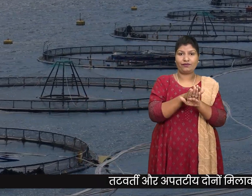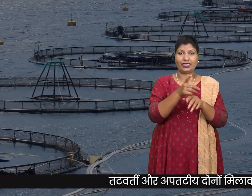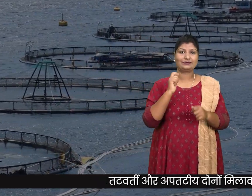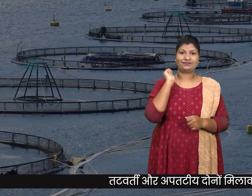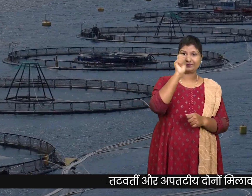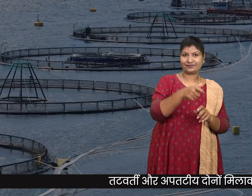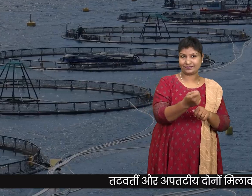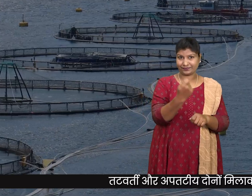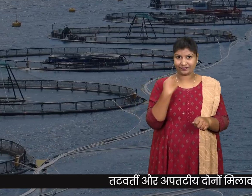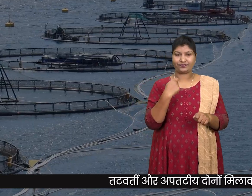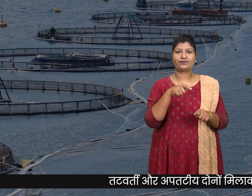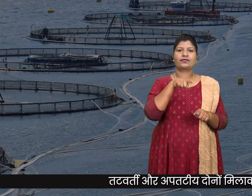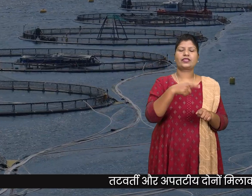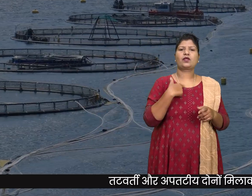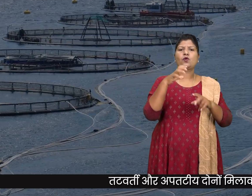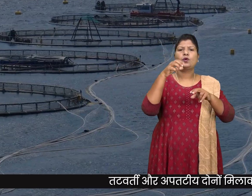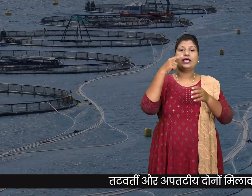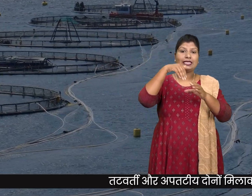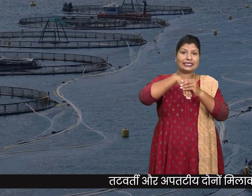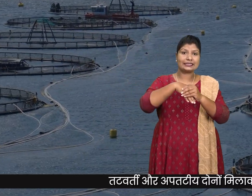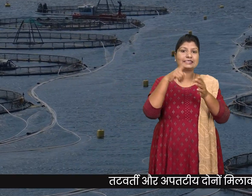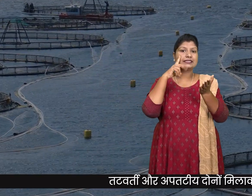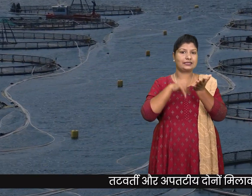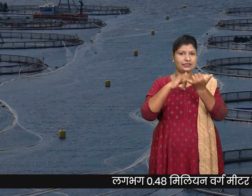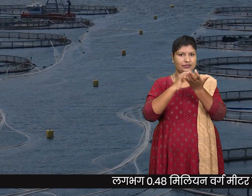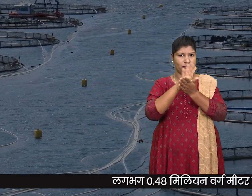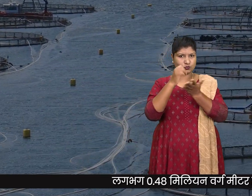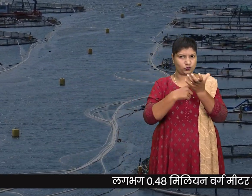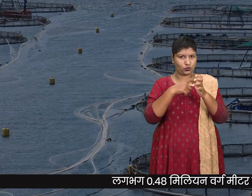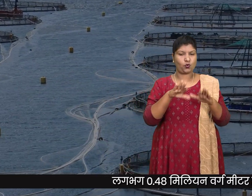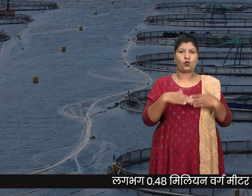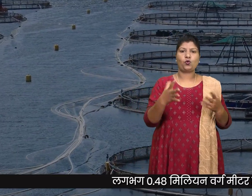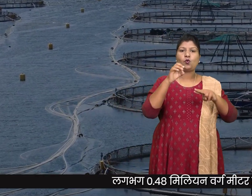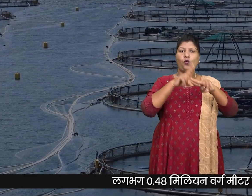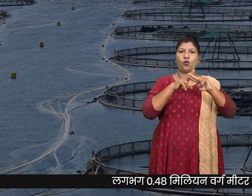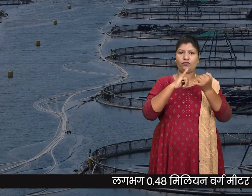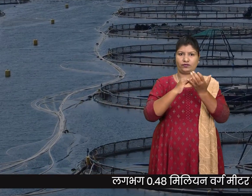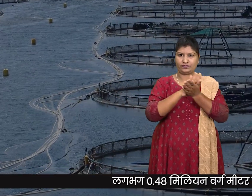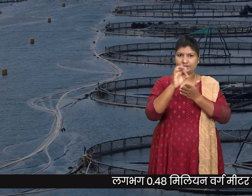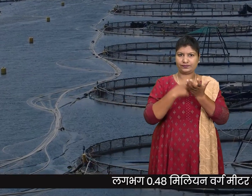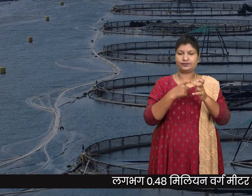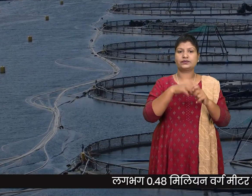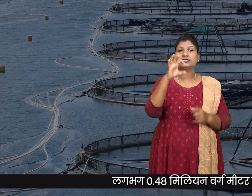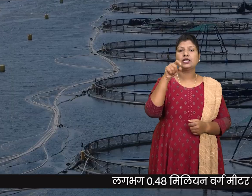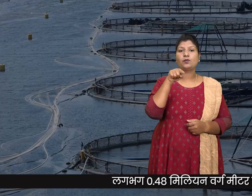तटवर्ती और अपतटीय दोनों मिलाकर लगभग 0.48 मिलियन वर्ग मीटर